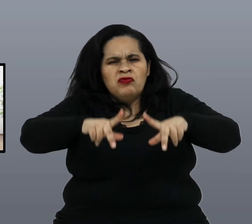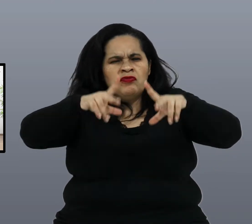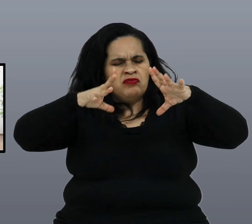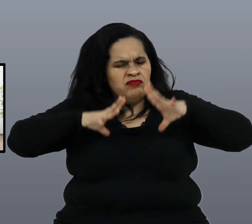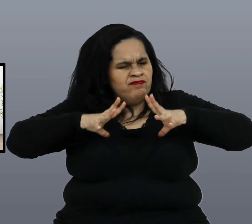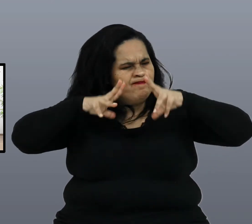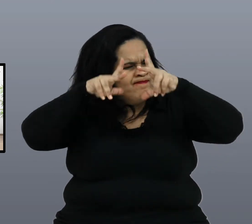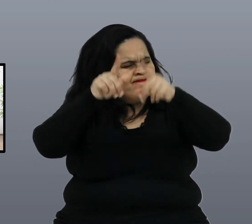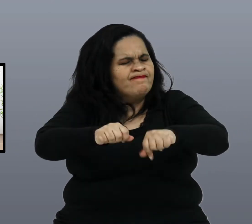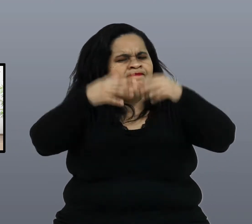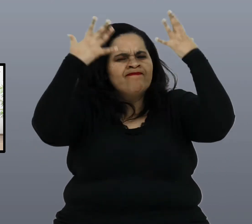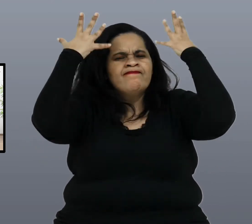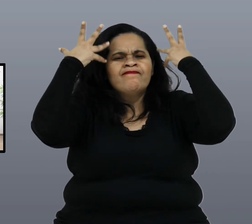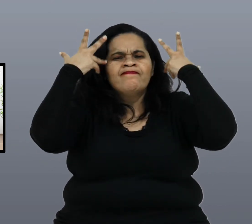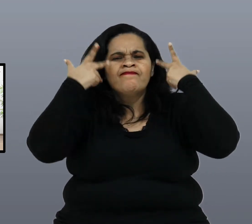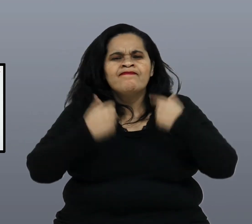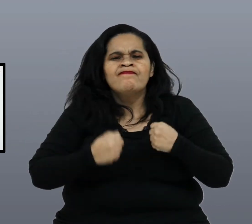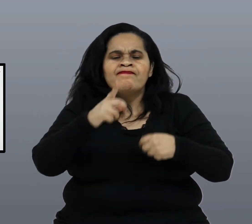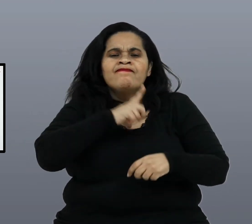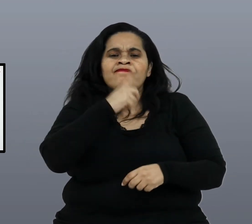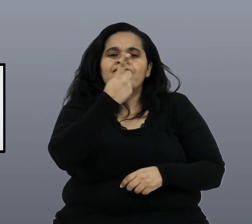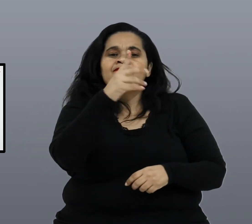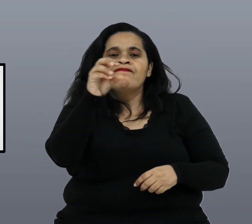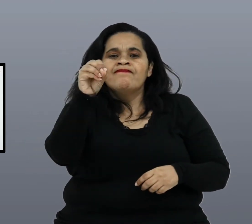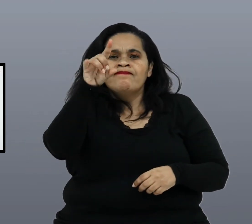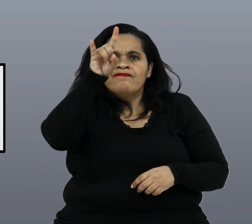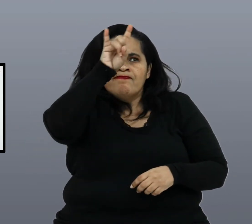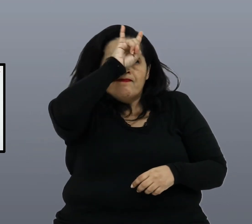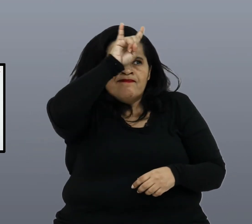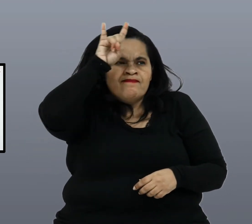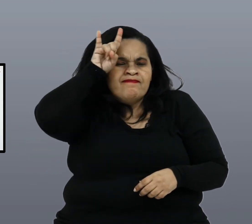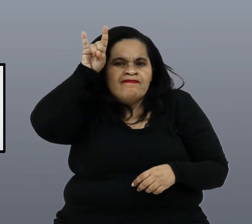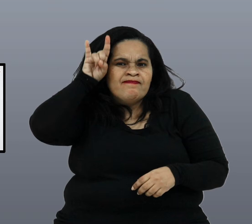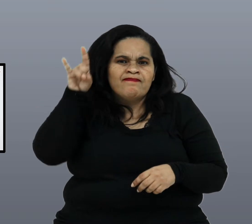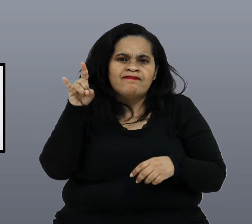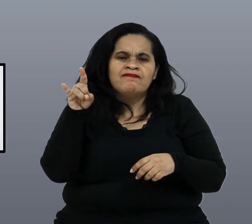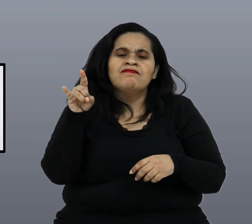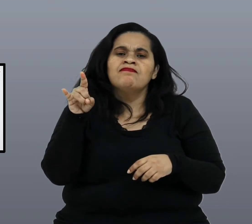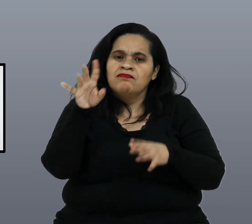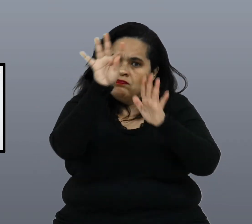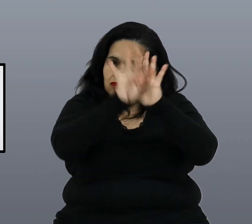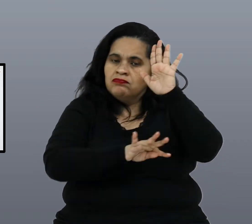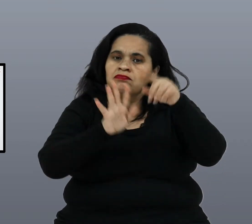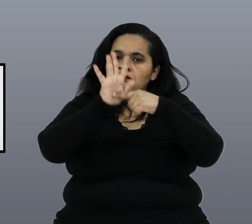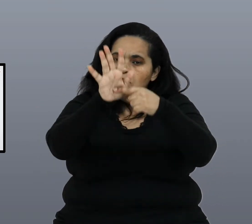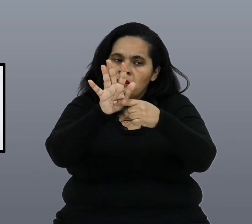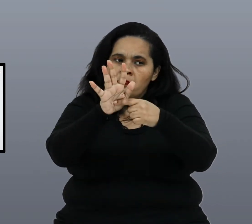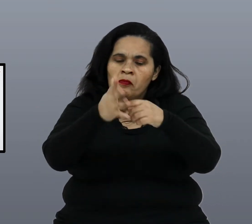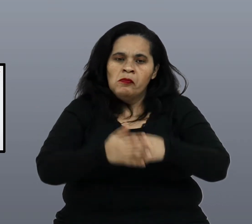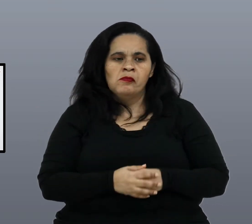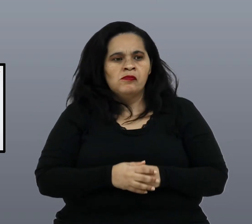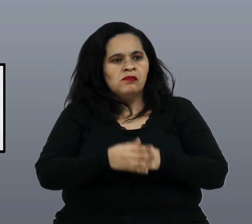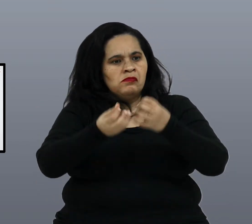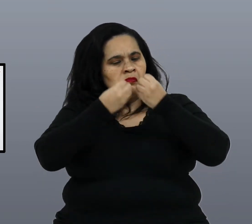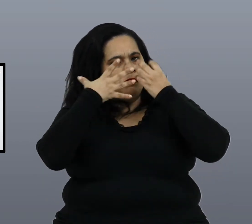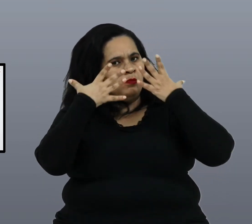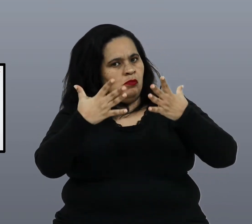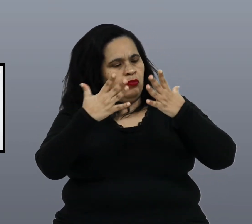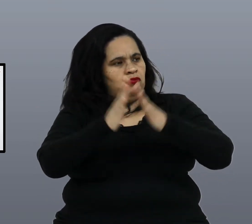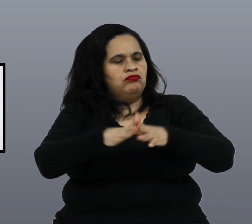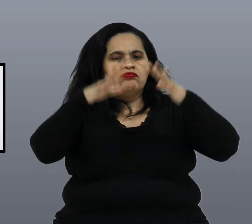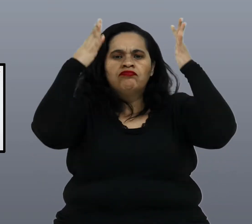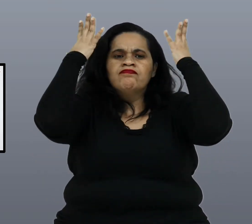animais anteriores e tinha 10 chifres. Aqui é o que diz o texto. Bom, todos os animais